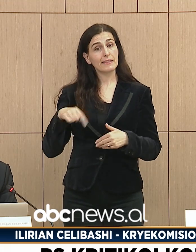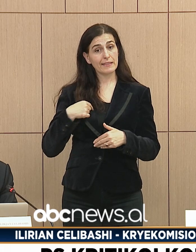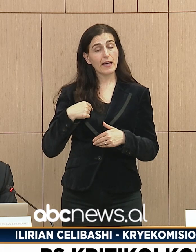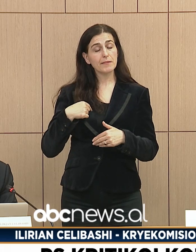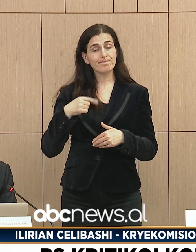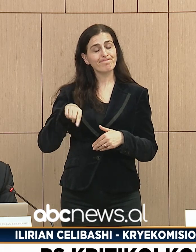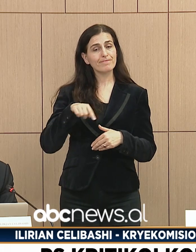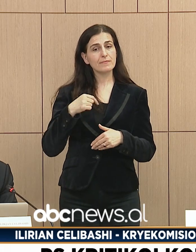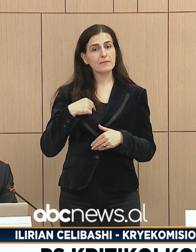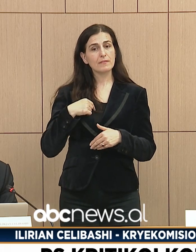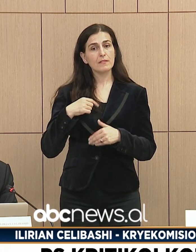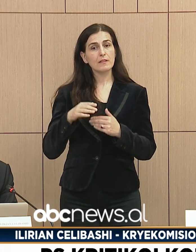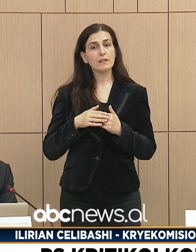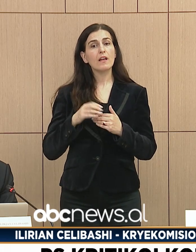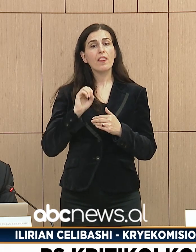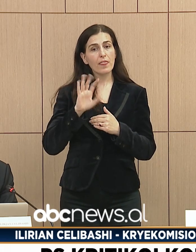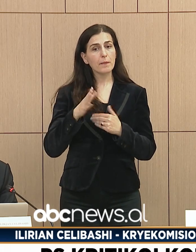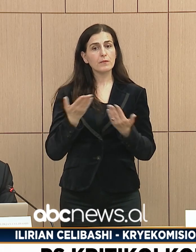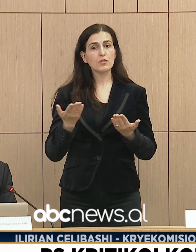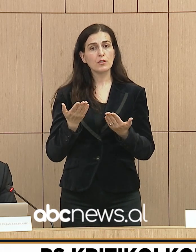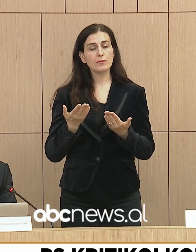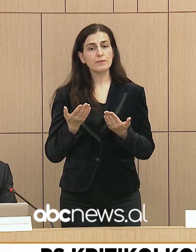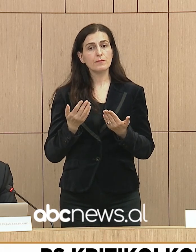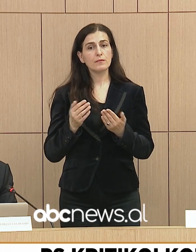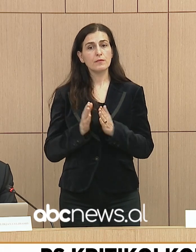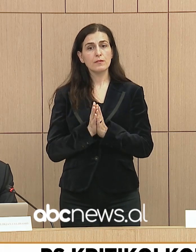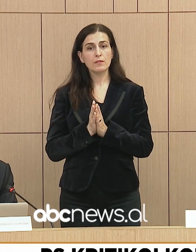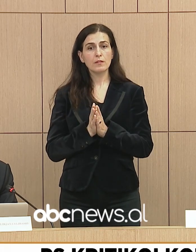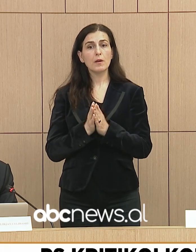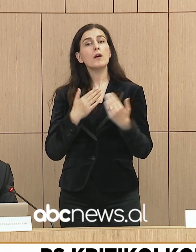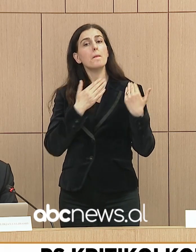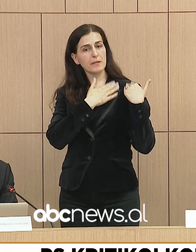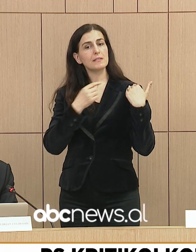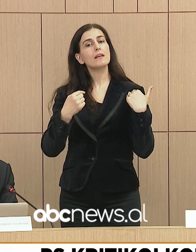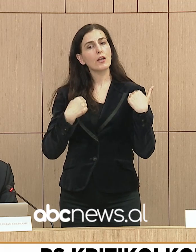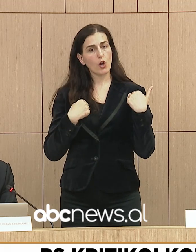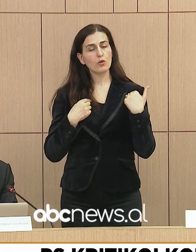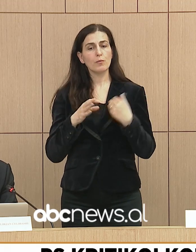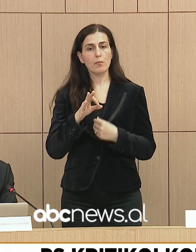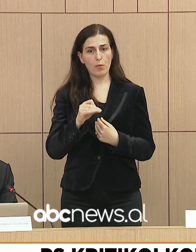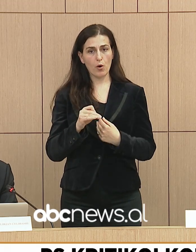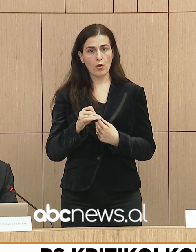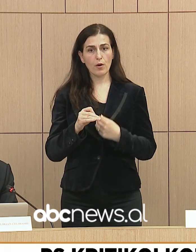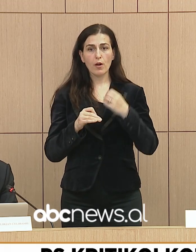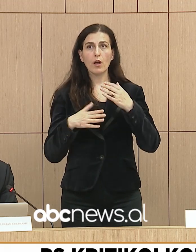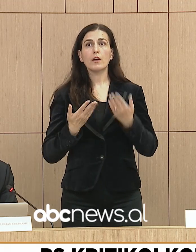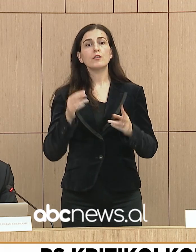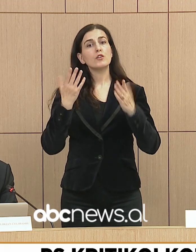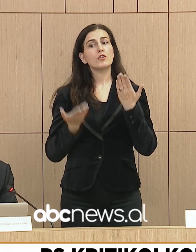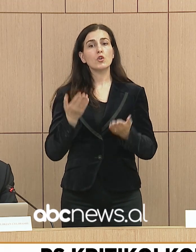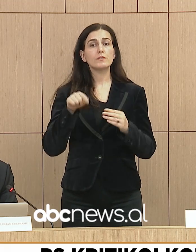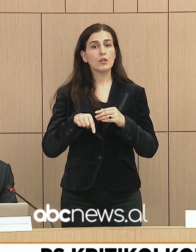ne mund të themi që njojmë gjithë përgjithsinë dhe nëse kjo ka qenë një çështje e